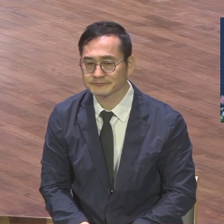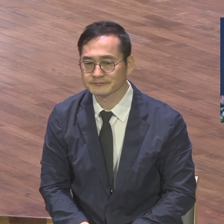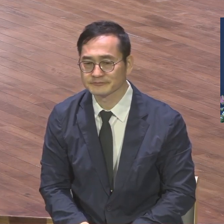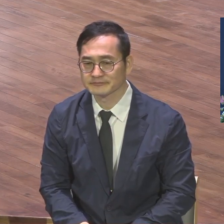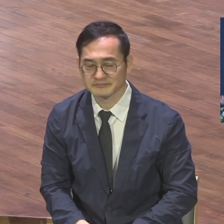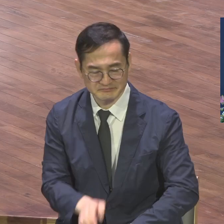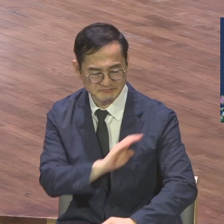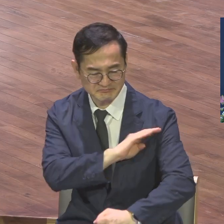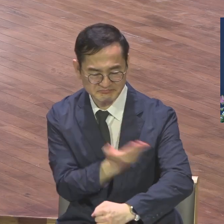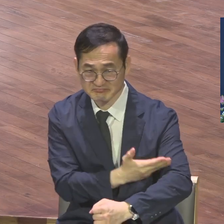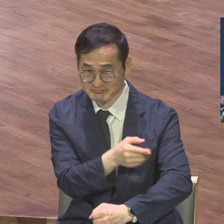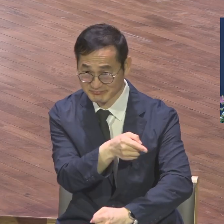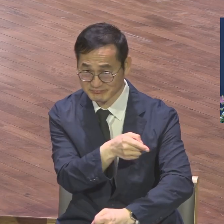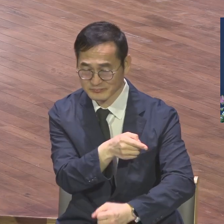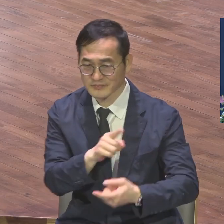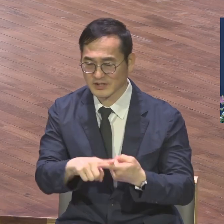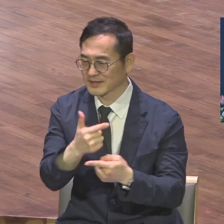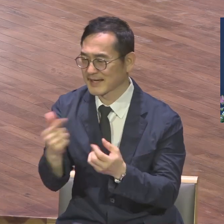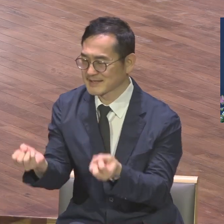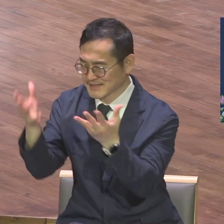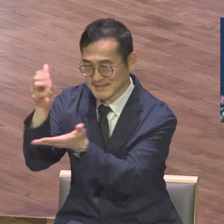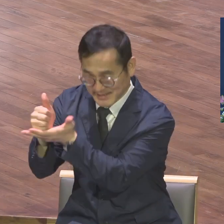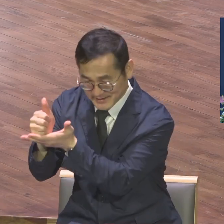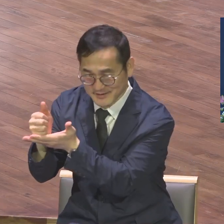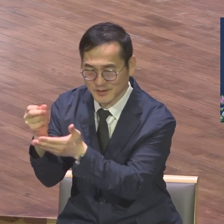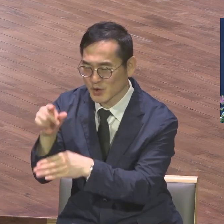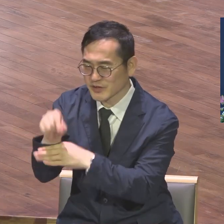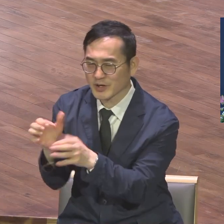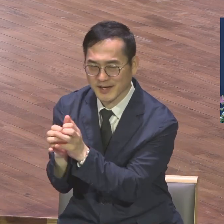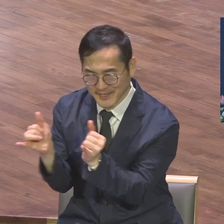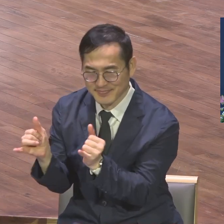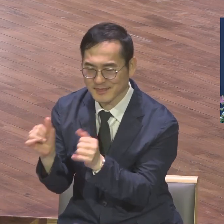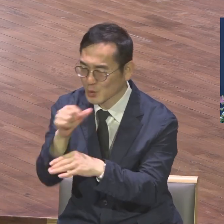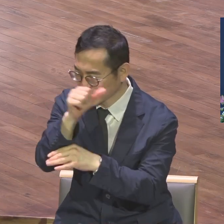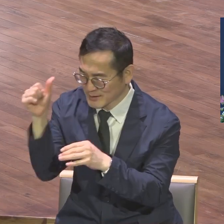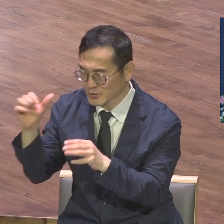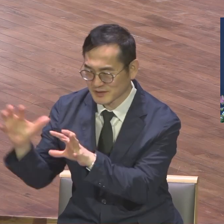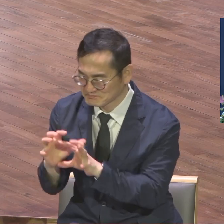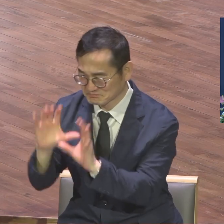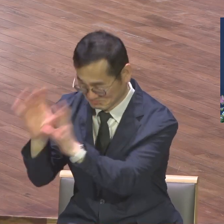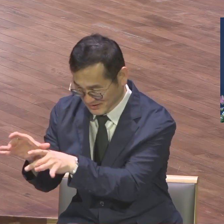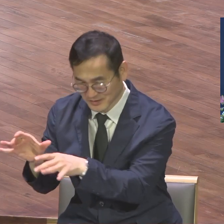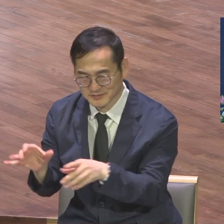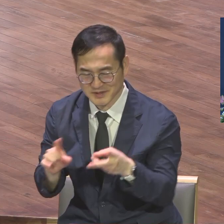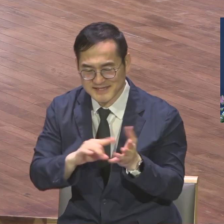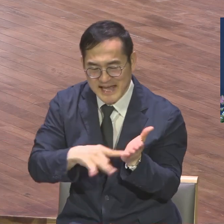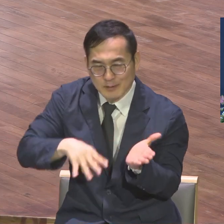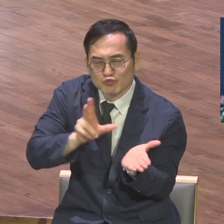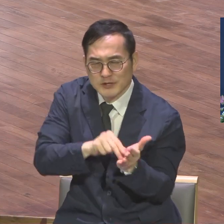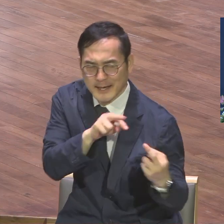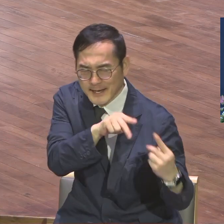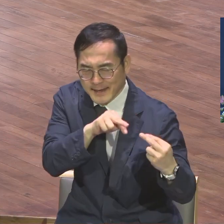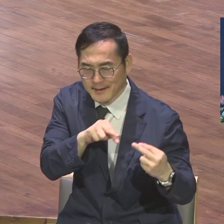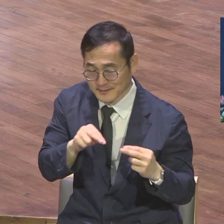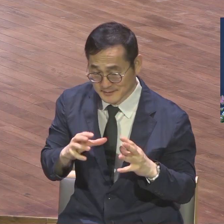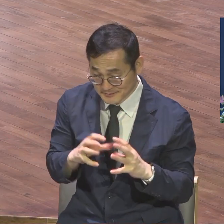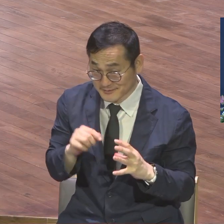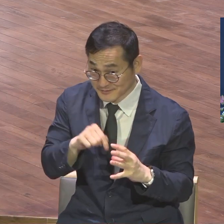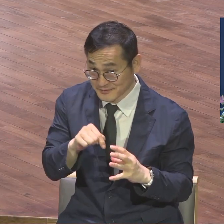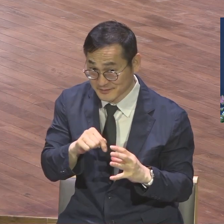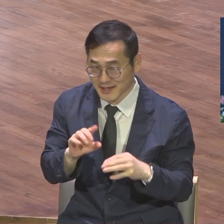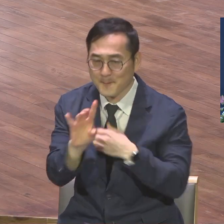권위 논쟁은 대제사장들과 서기관 장로들이 맡았고 세금 논쟁은